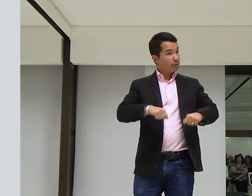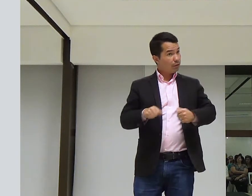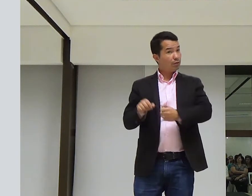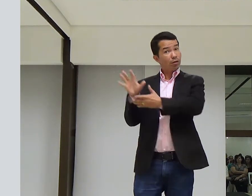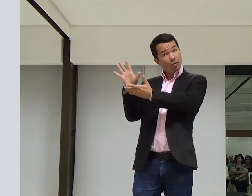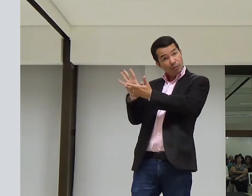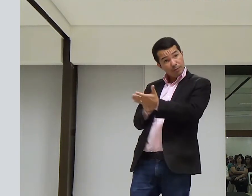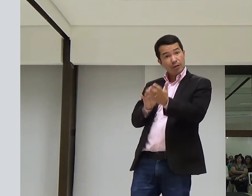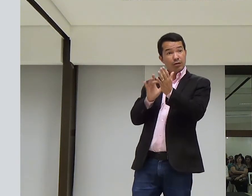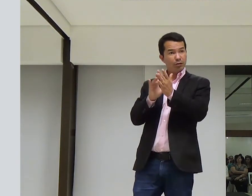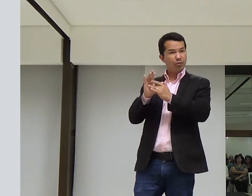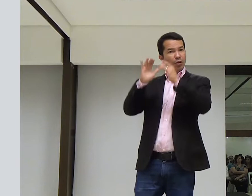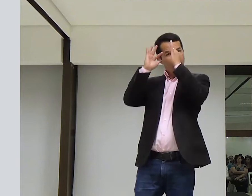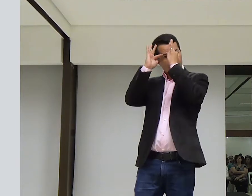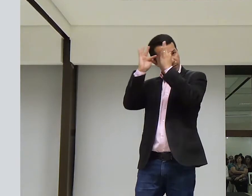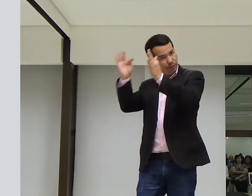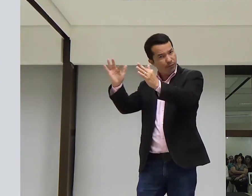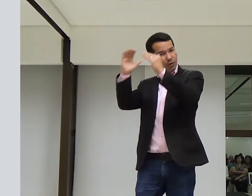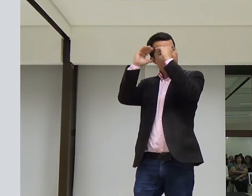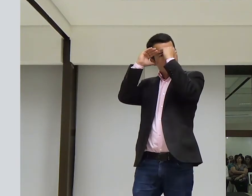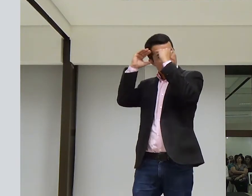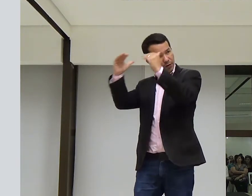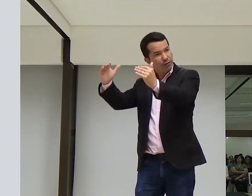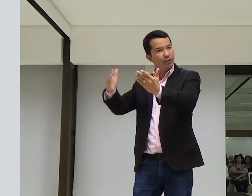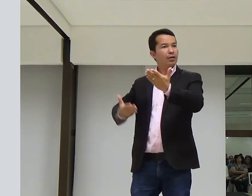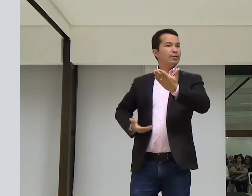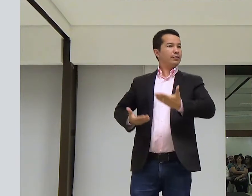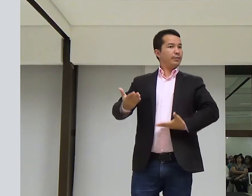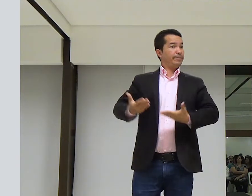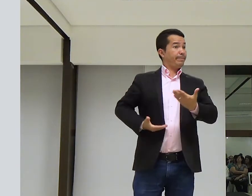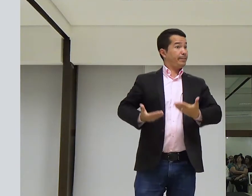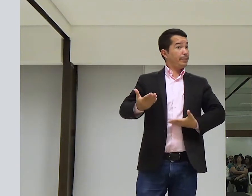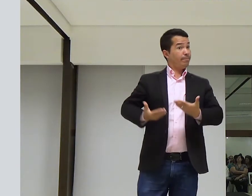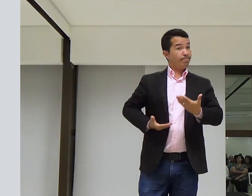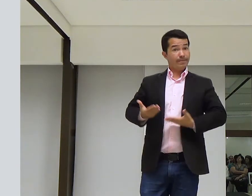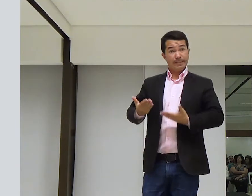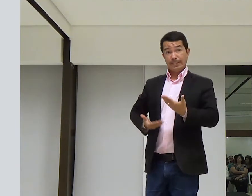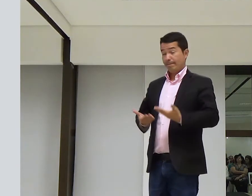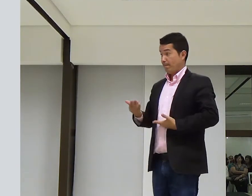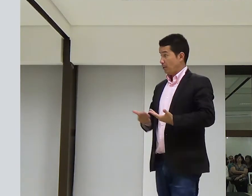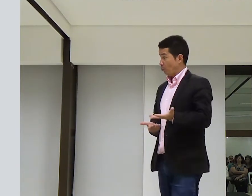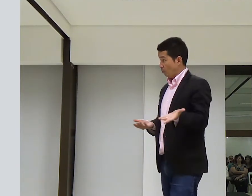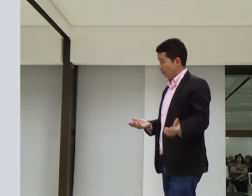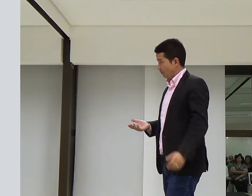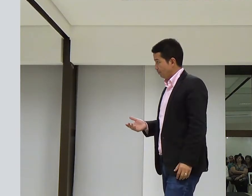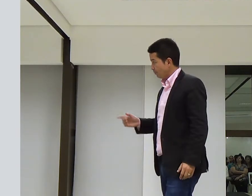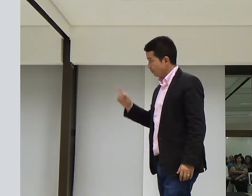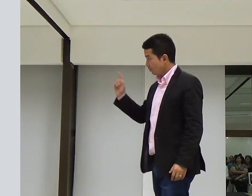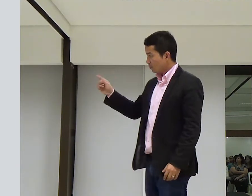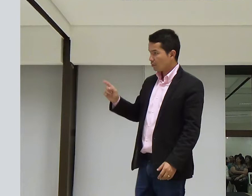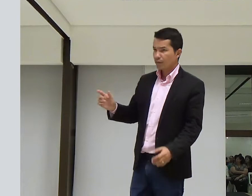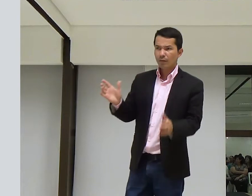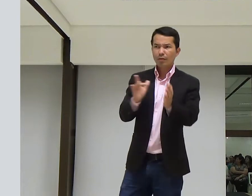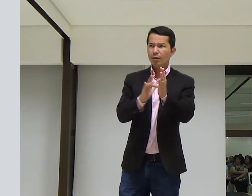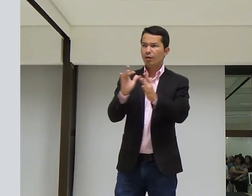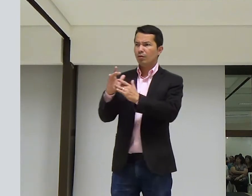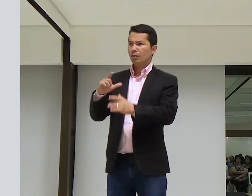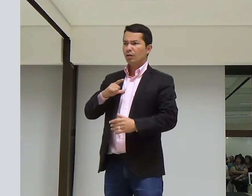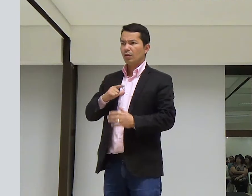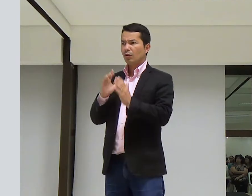Nós precisamos copiar Jesus em sua fidelidade, obediência e serviço. Quarto